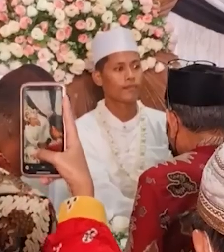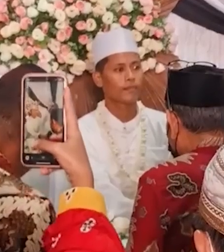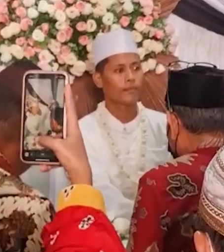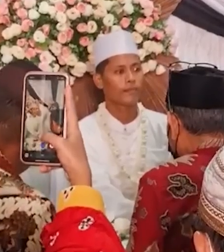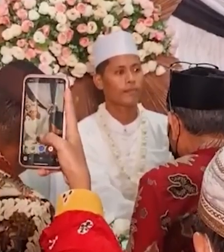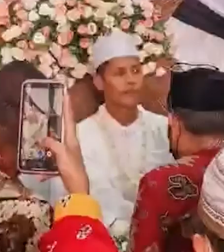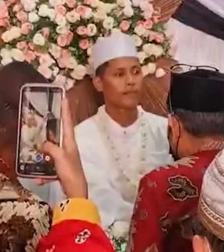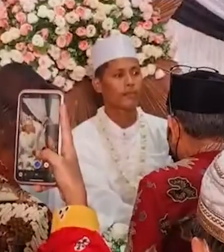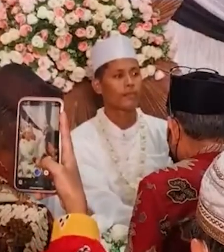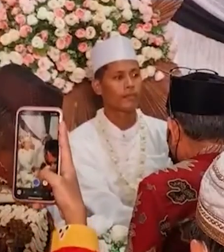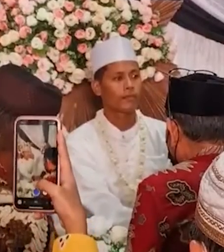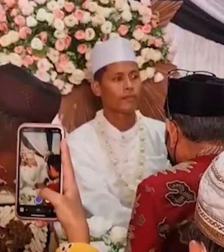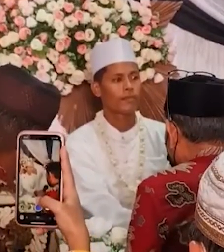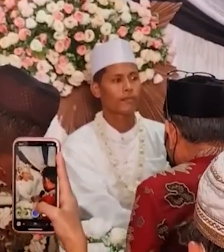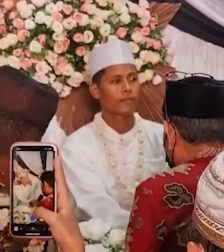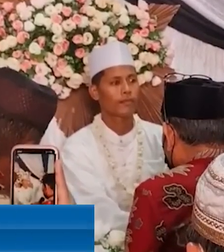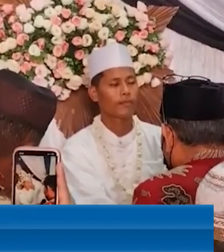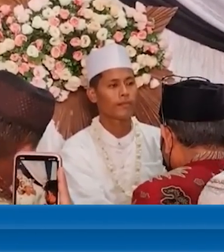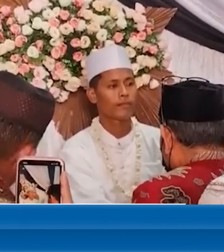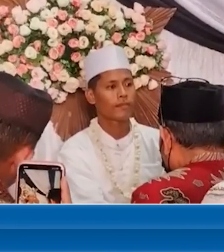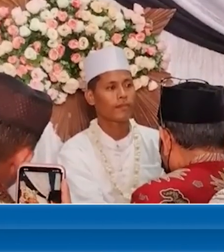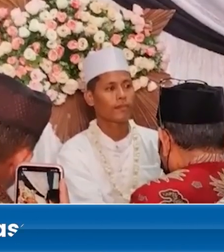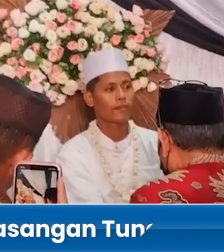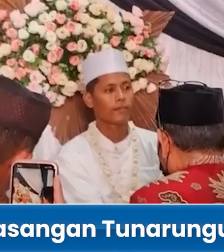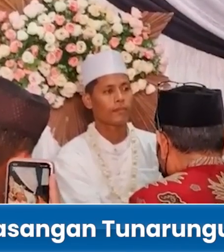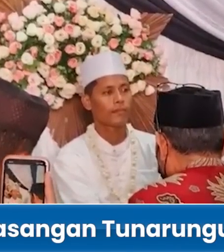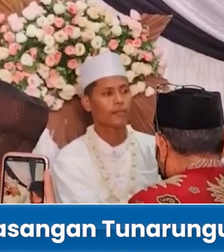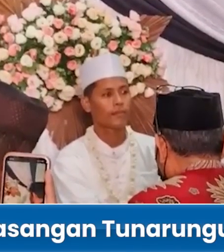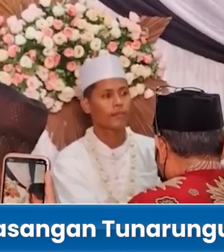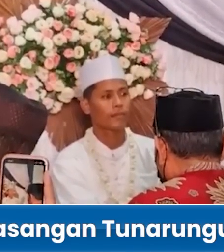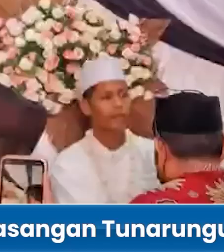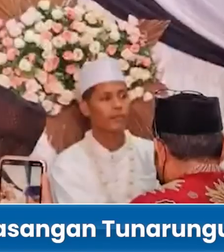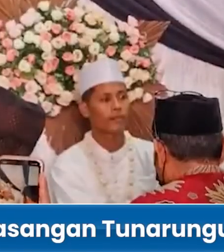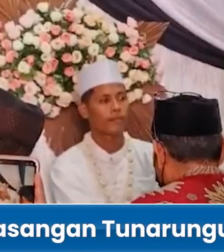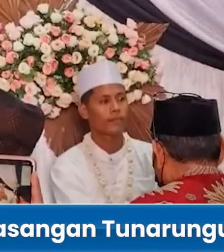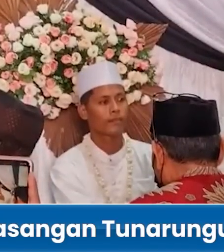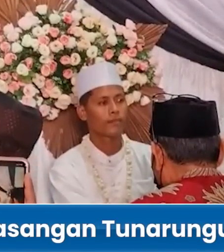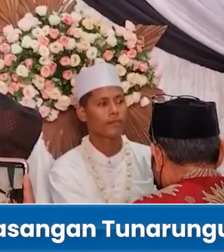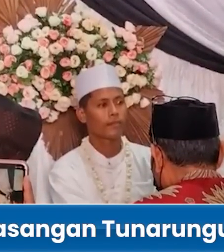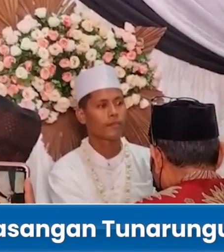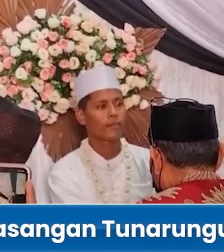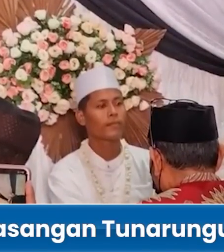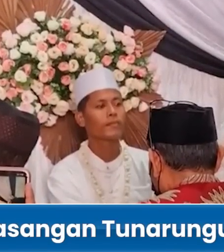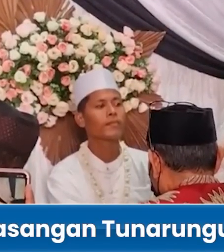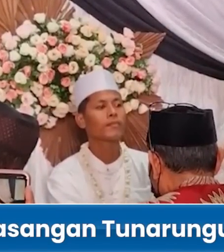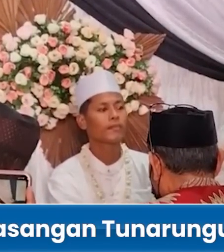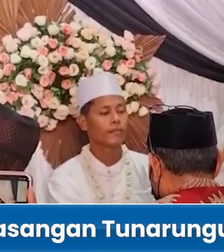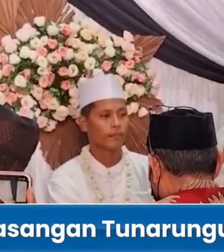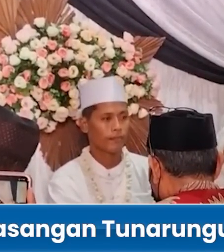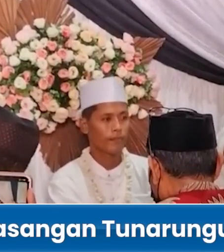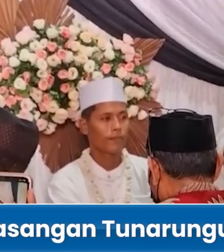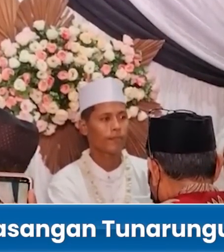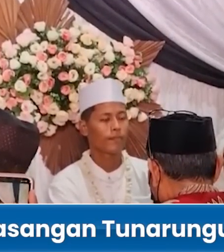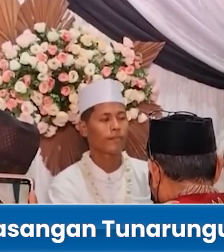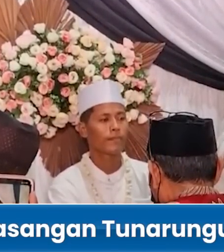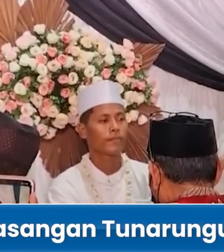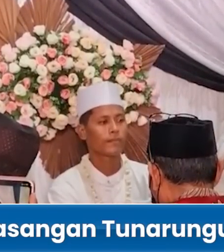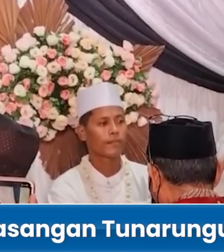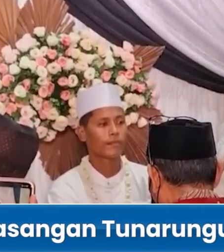Sebuah pernikahan merupakan momen bahagia dan sakral di mana sahnya laki-laki dan perempuan menjadi suami istri. Berjalan menuju jenjang pernikahan pastinya